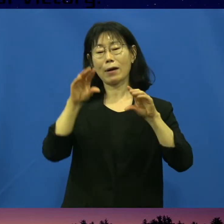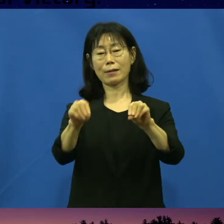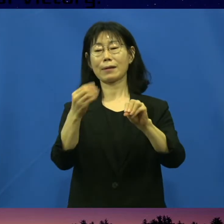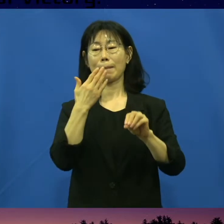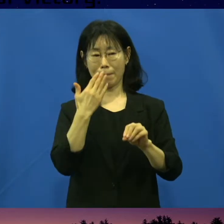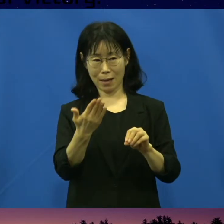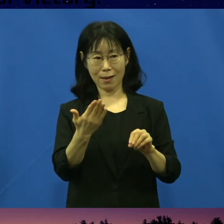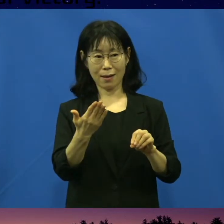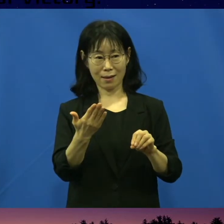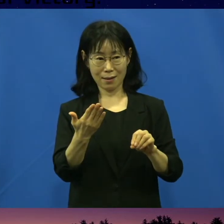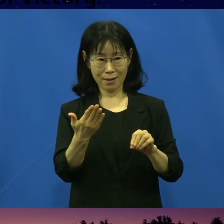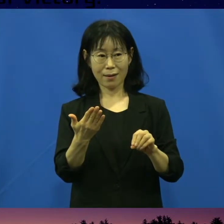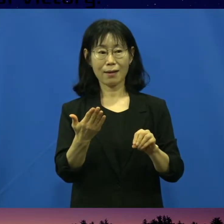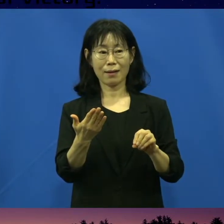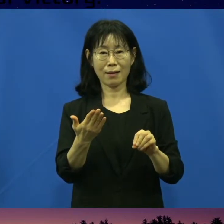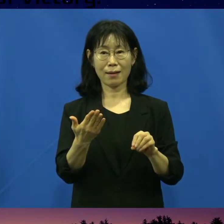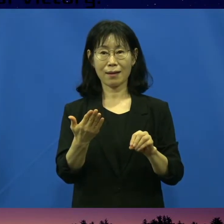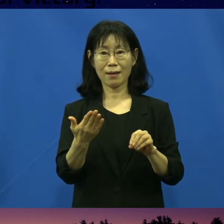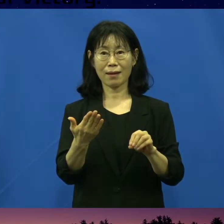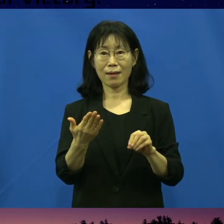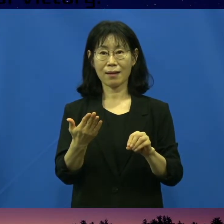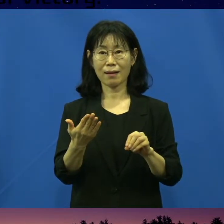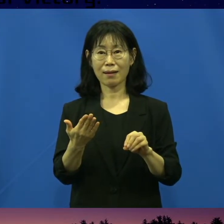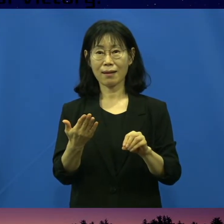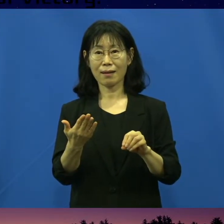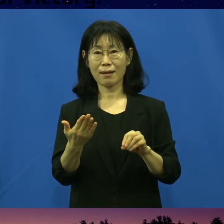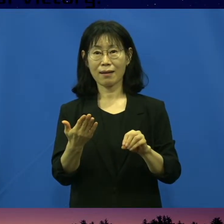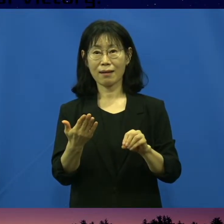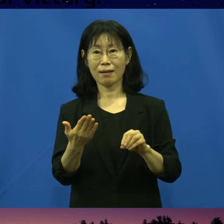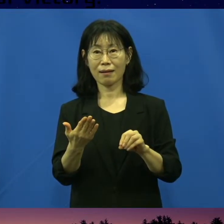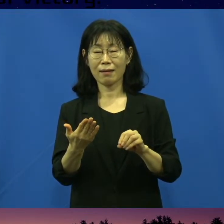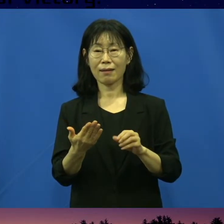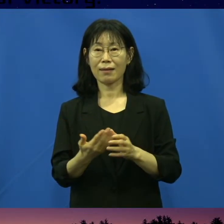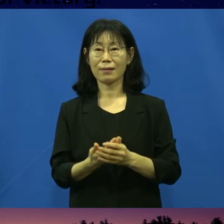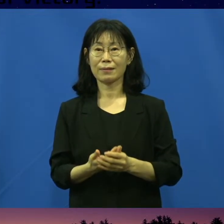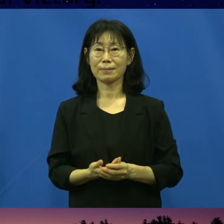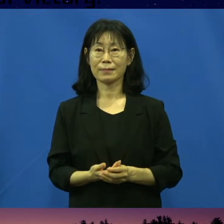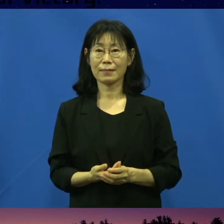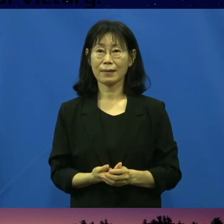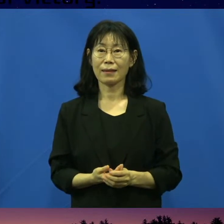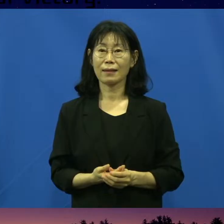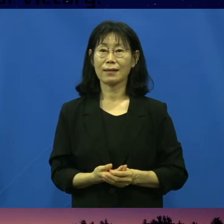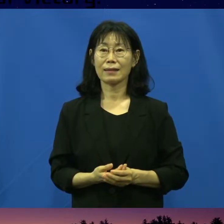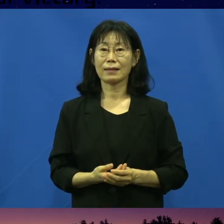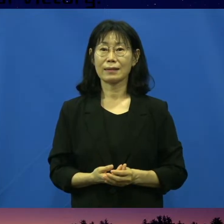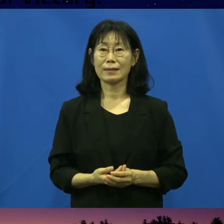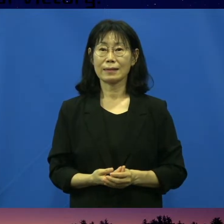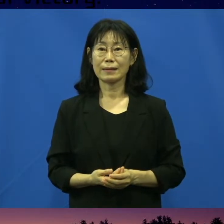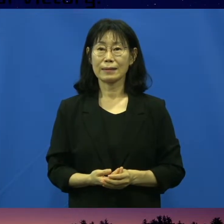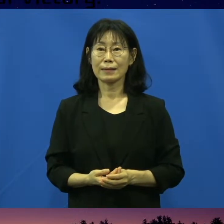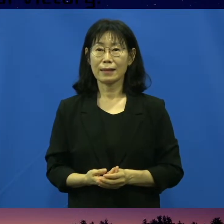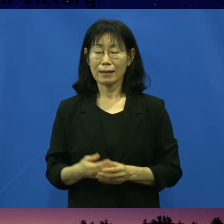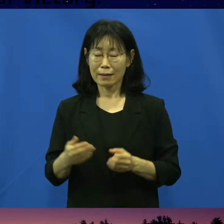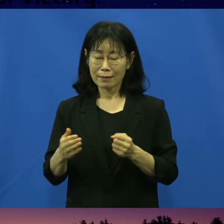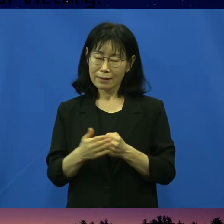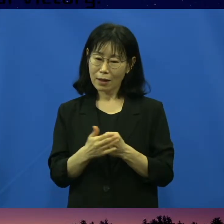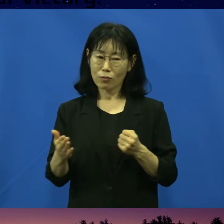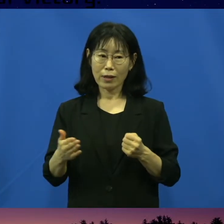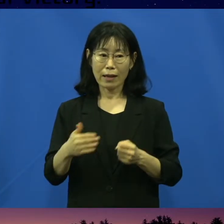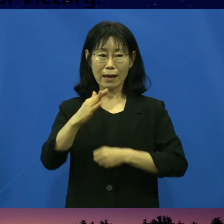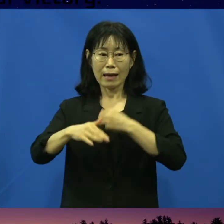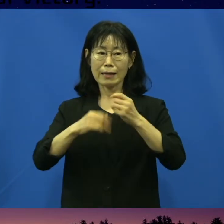꼭 이렇게 해야 돼? 다른 방식은 없어? 너무 무리한 거 아니야? 자꾸 자기의 논리를 가지고 오는